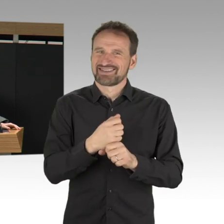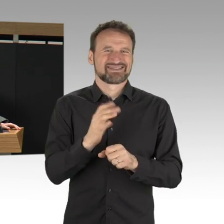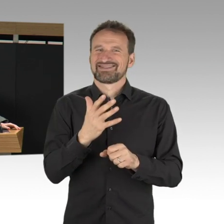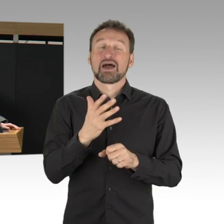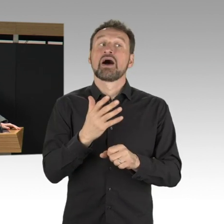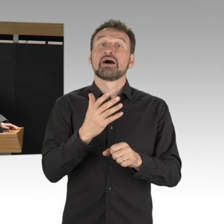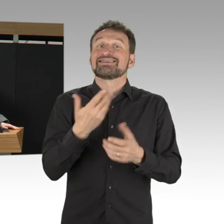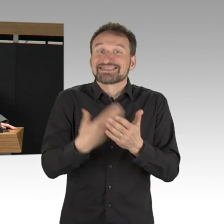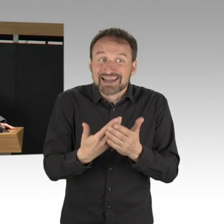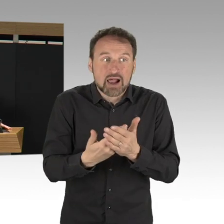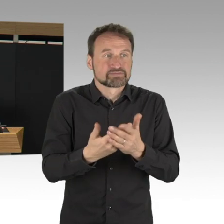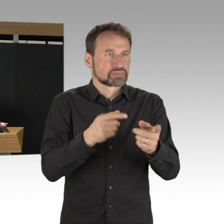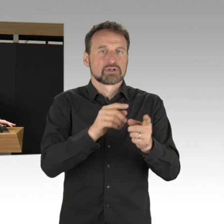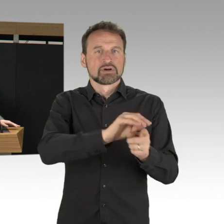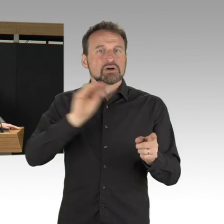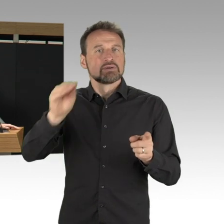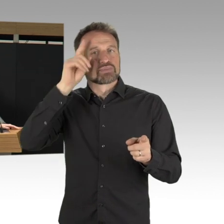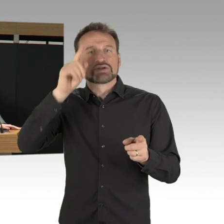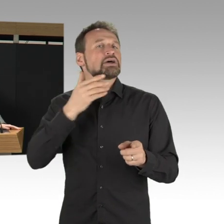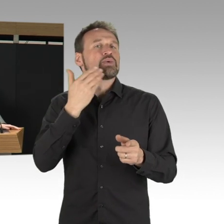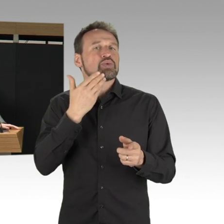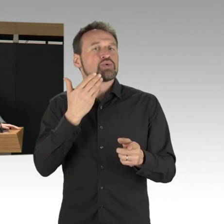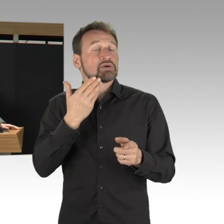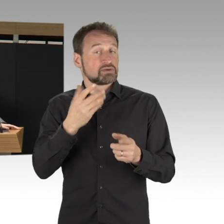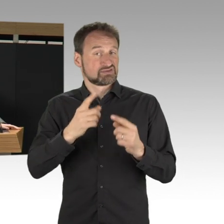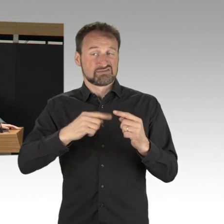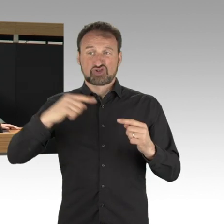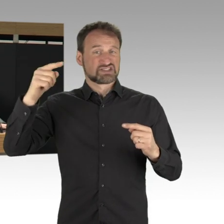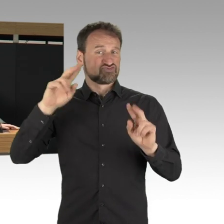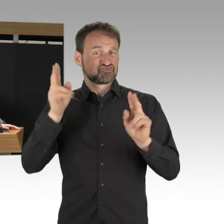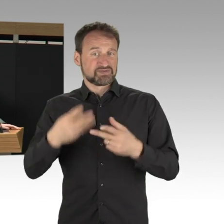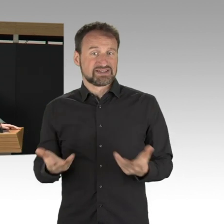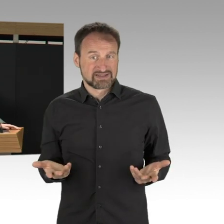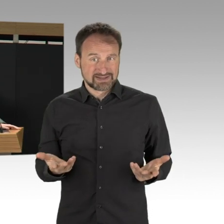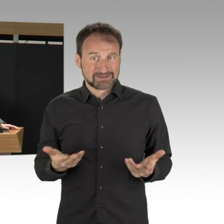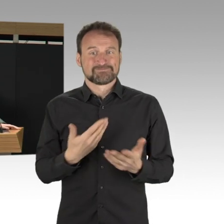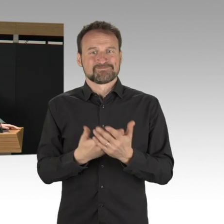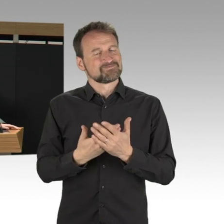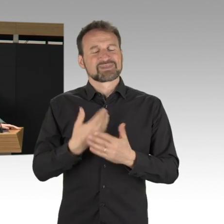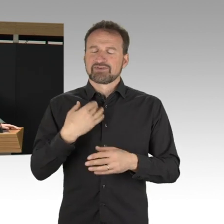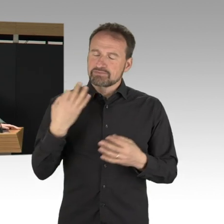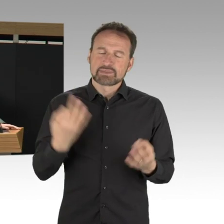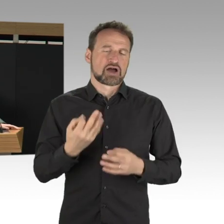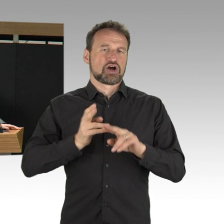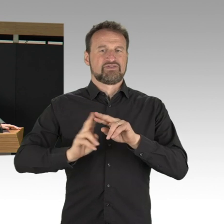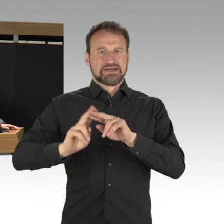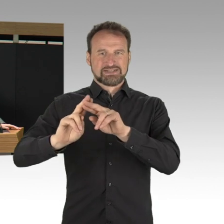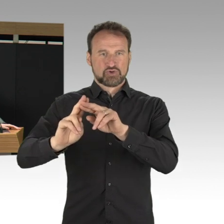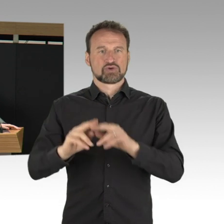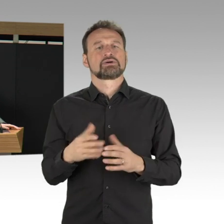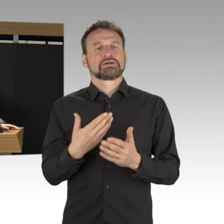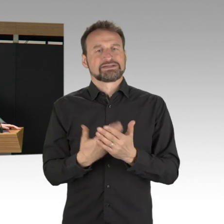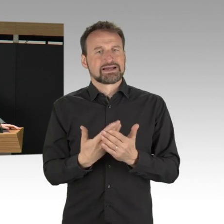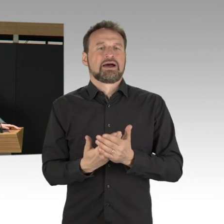Pflicht, ihr Andenken zu wahren und uns entschieden gegen diese gegenwärtigen Entwicklungen zu stellen. Insbesondere